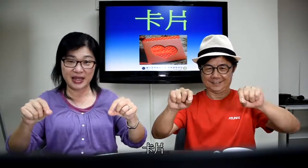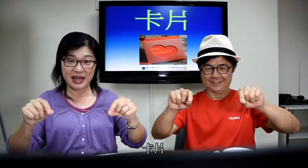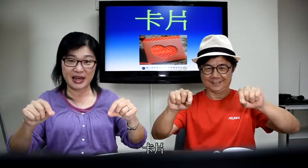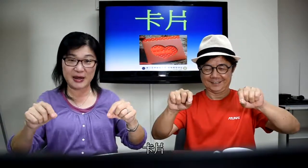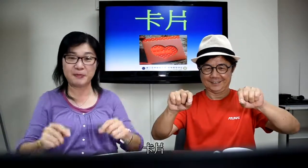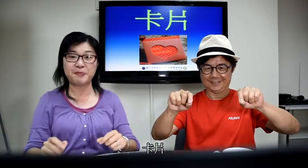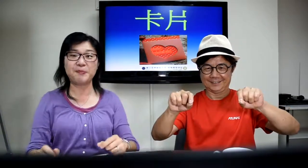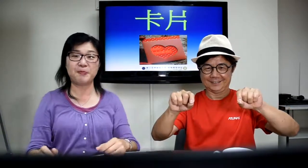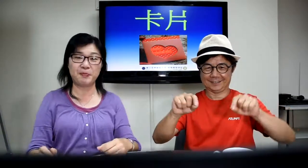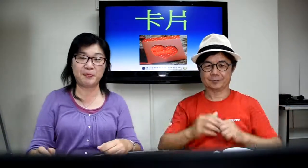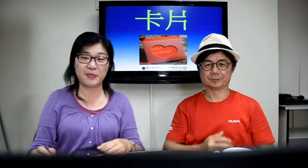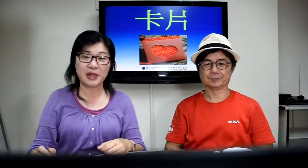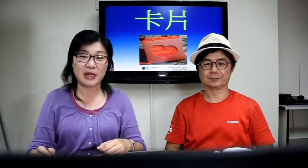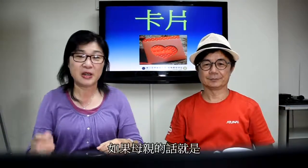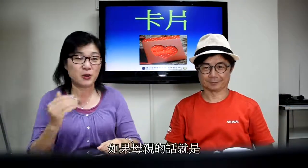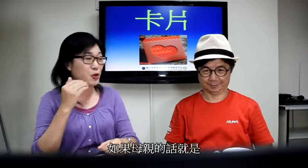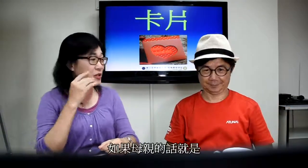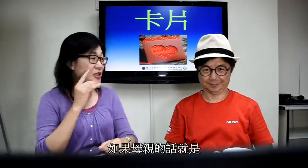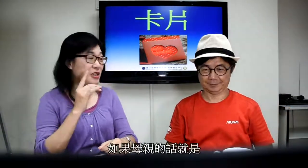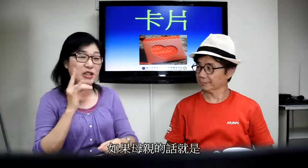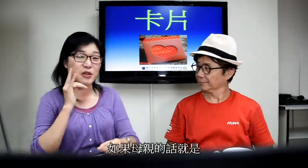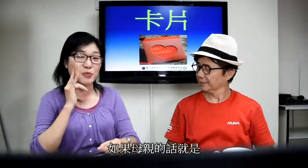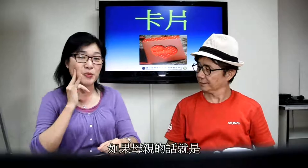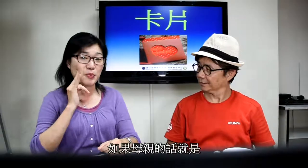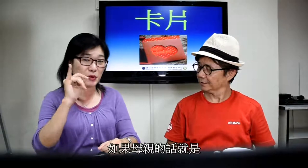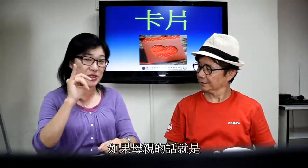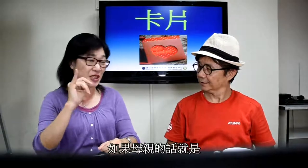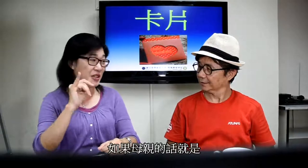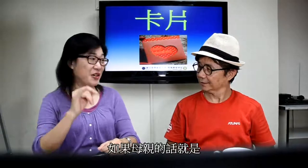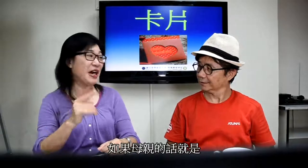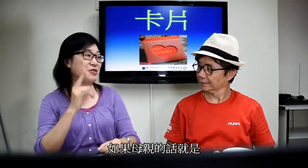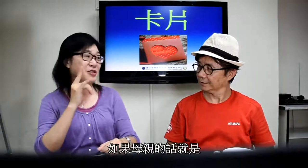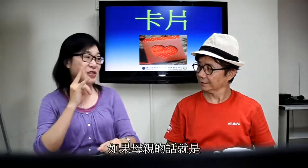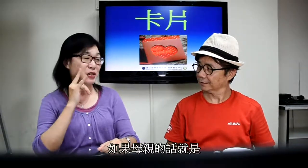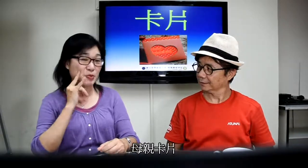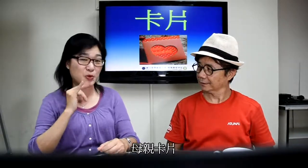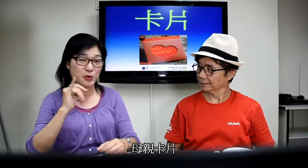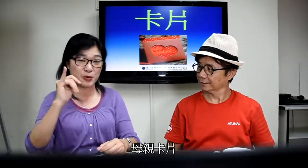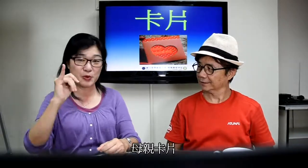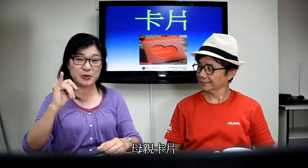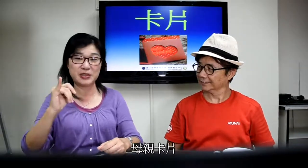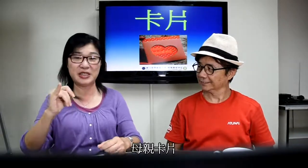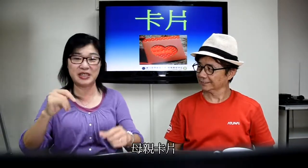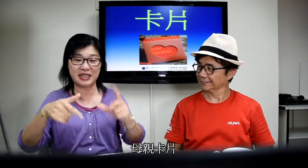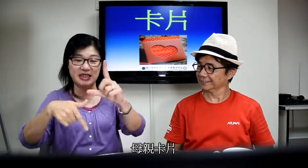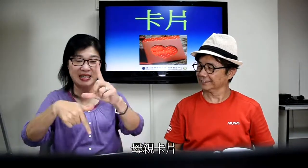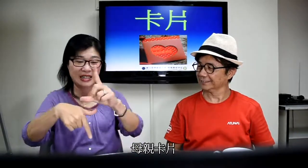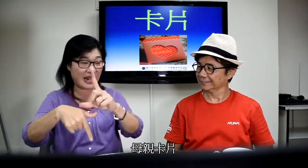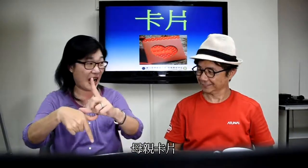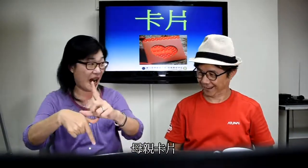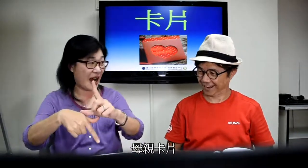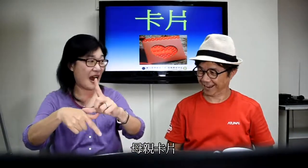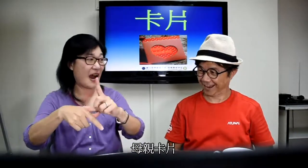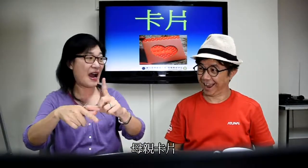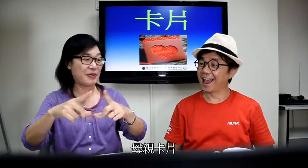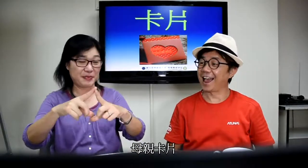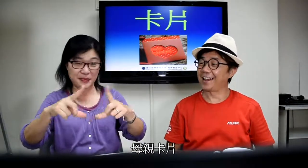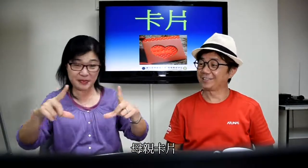片。如果是母亲的话，就是母亲卡